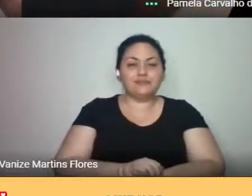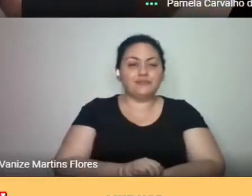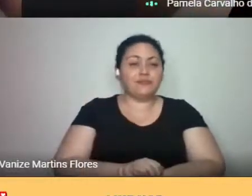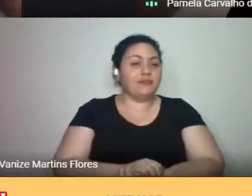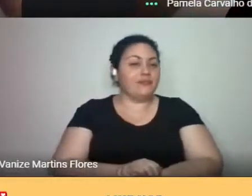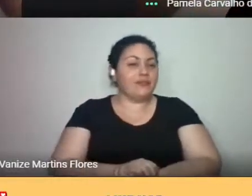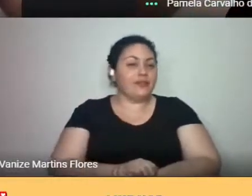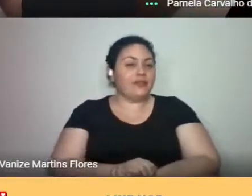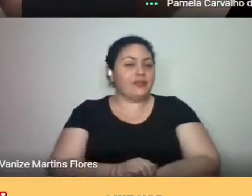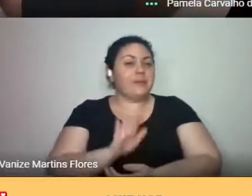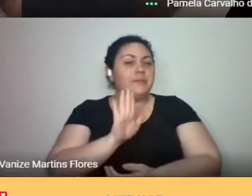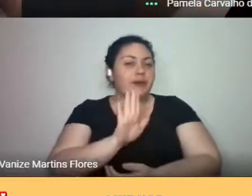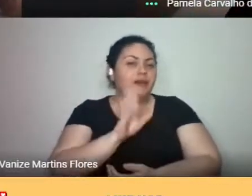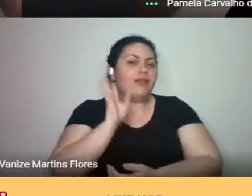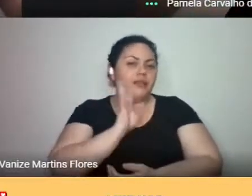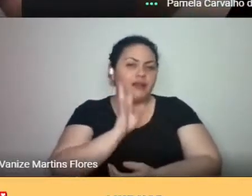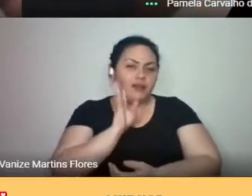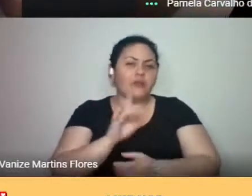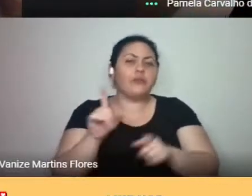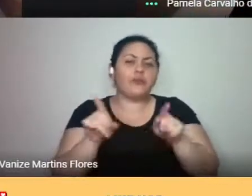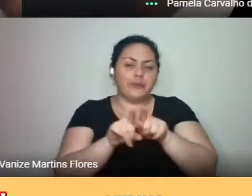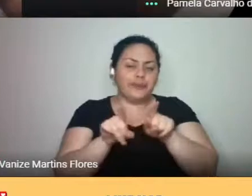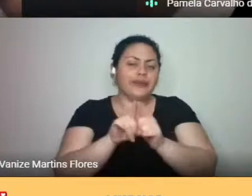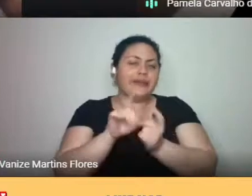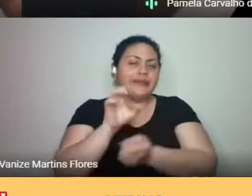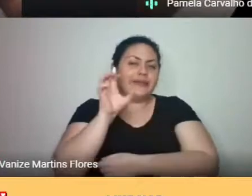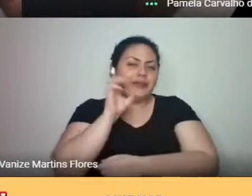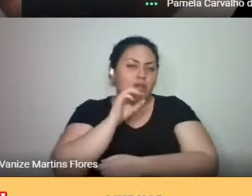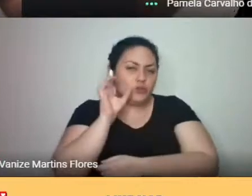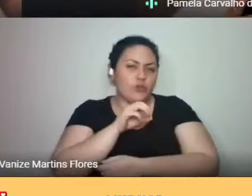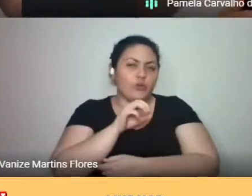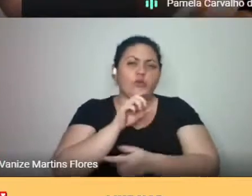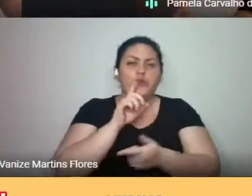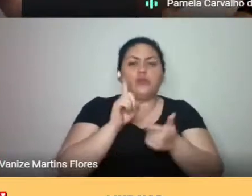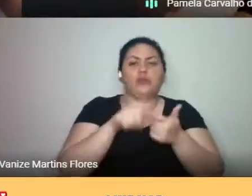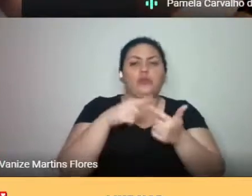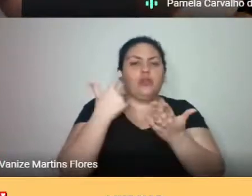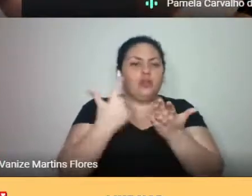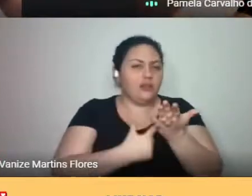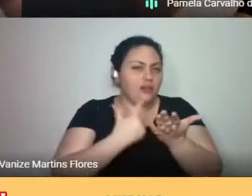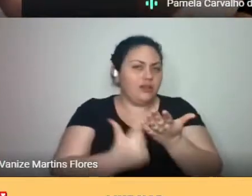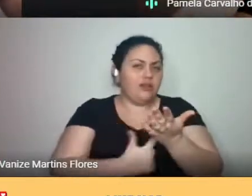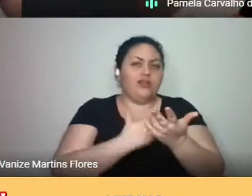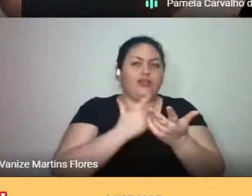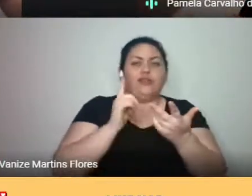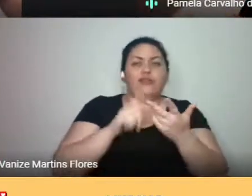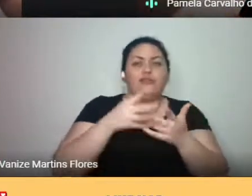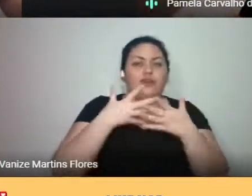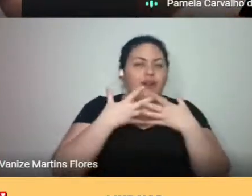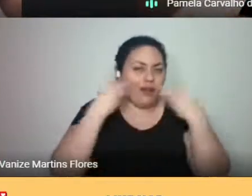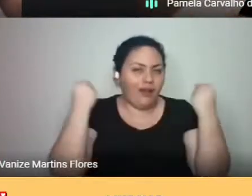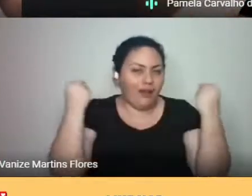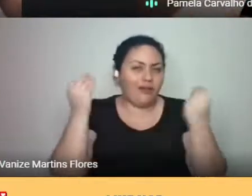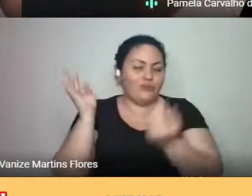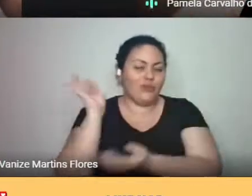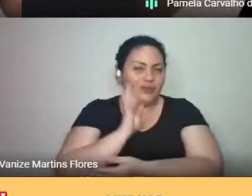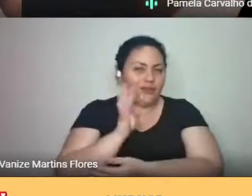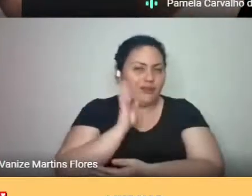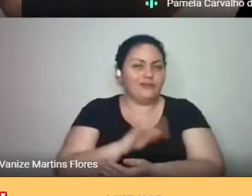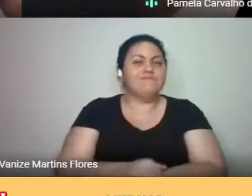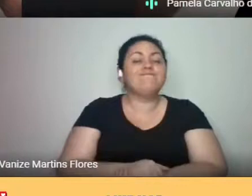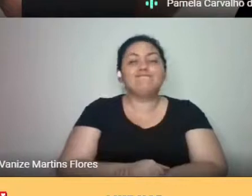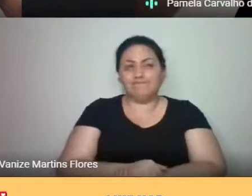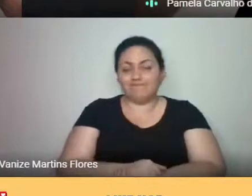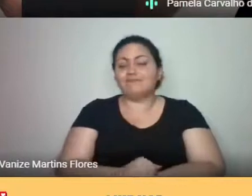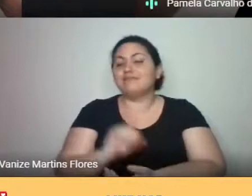é muito legal também o livro, o gato, sim, né? Todas é essas isso que a gente está interações são conversando, né? importantes. Tem que fazer